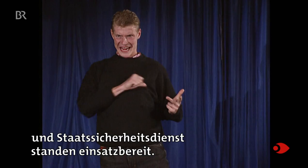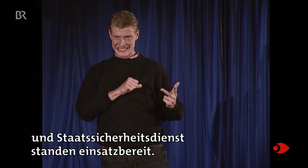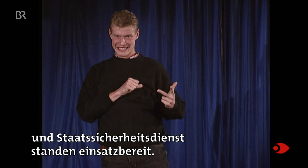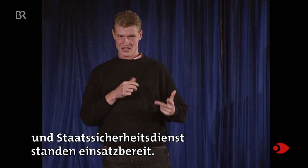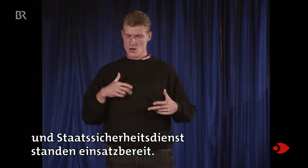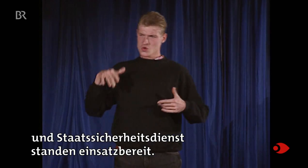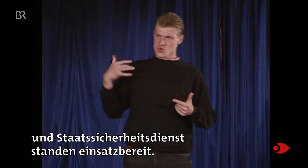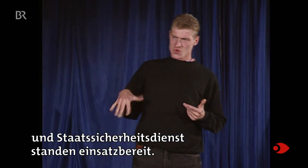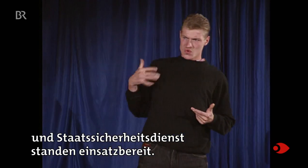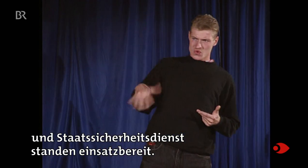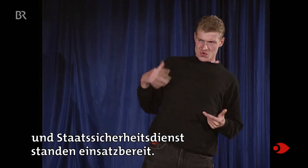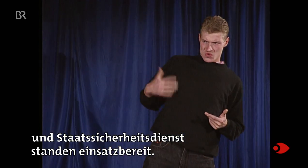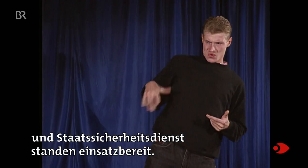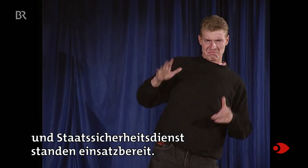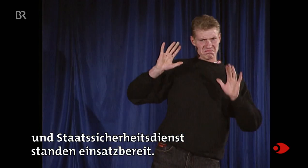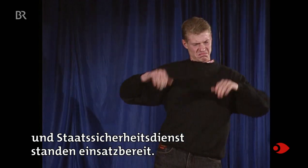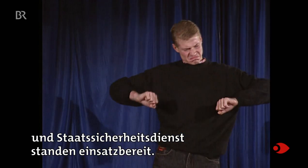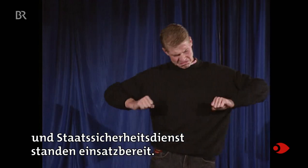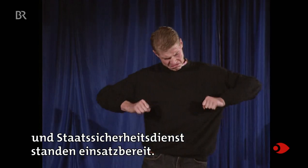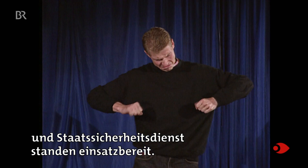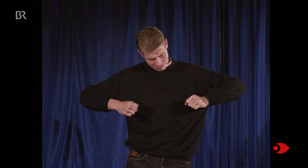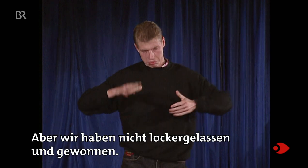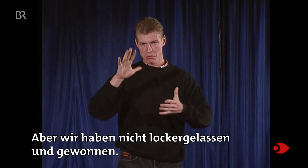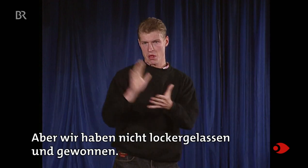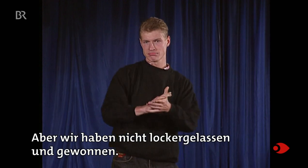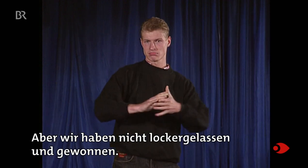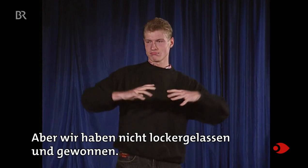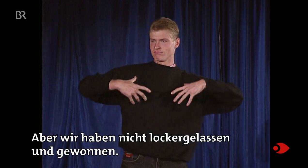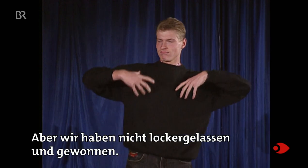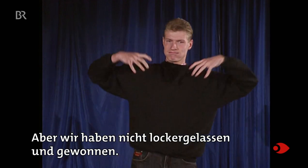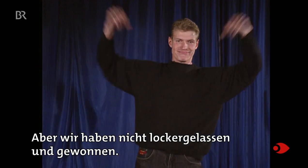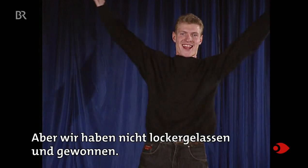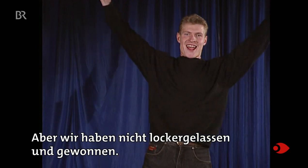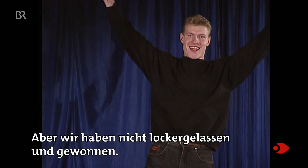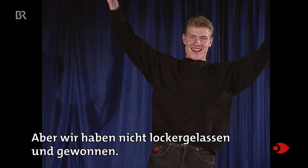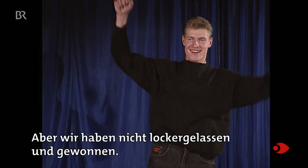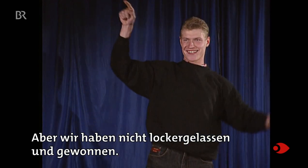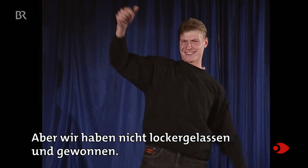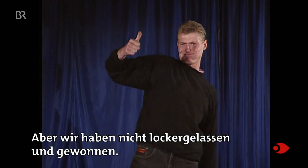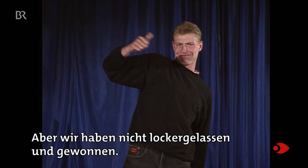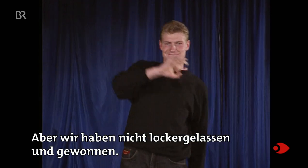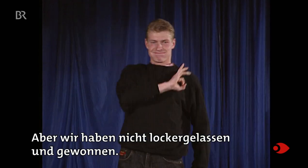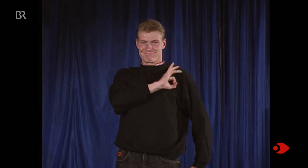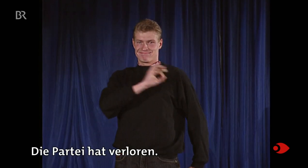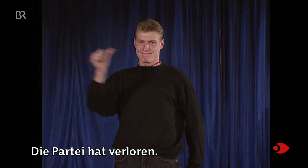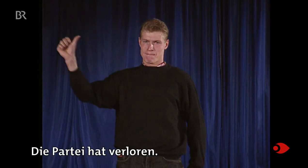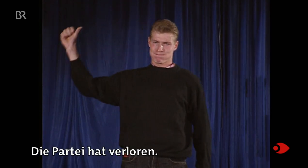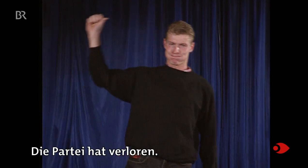Staatssicherheitsdienst standen einsatzbereit, aber wir haben nicht locker gelassen und wir haben gewonnen. Die Partei